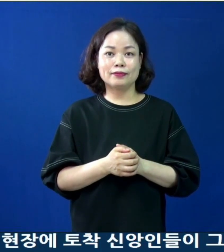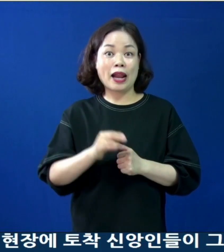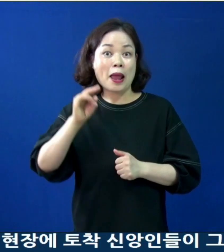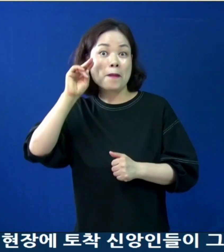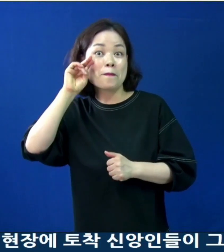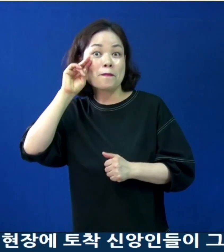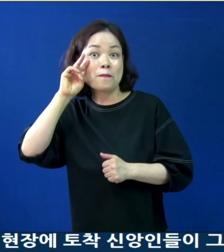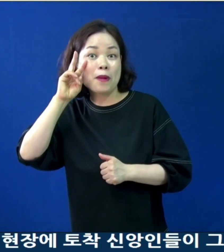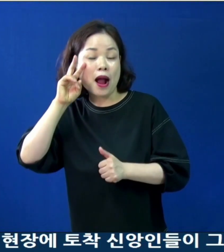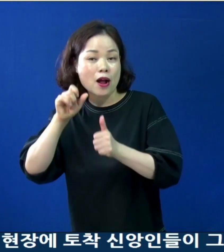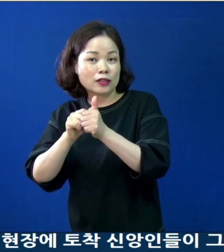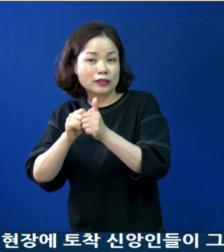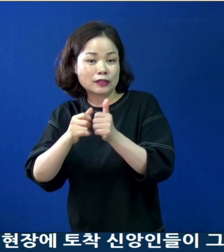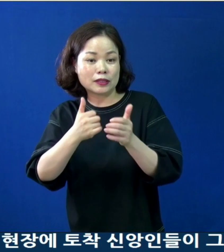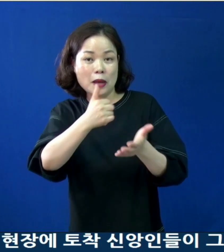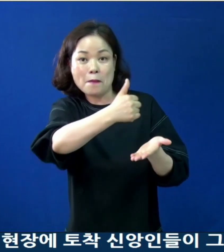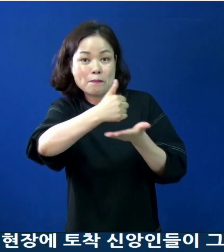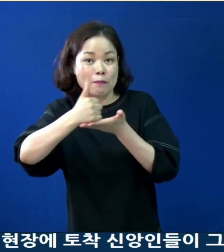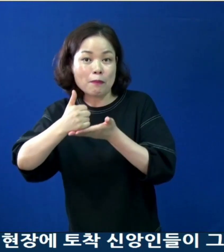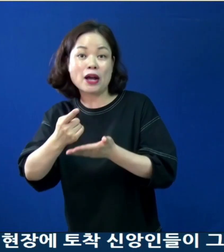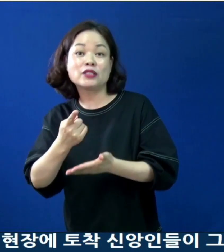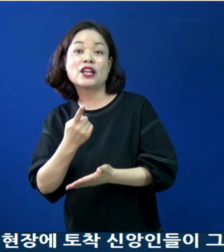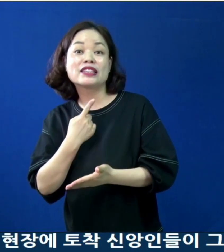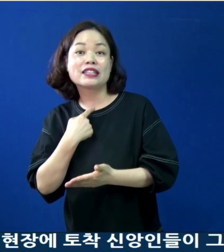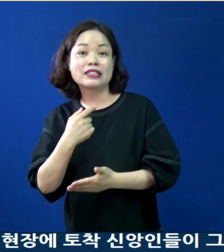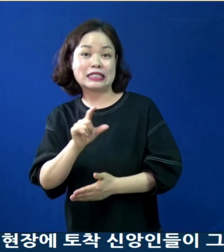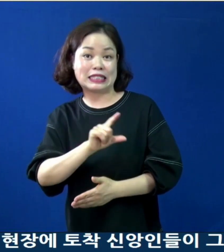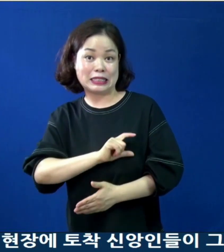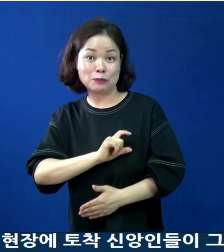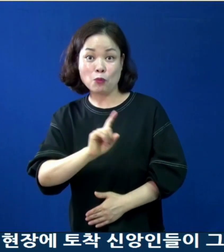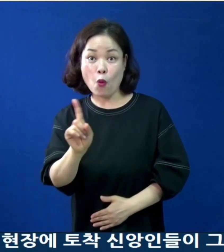바울 일행을 맞아줬던 사람의 이름이 뭡니까?